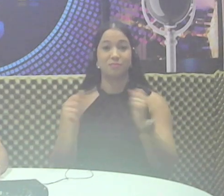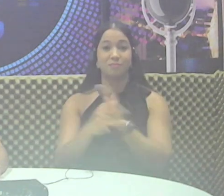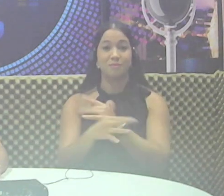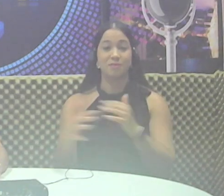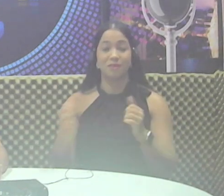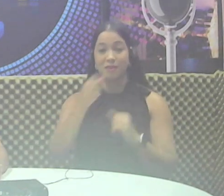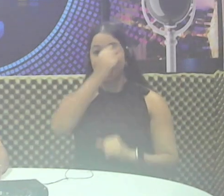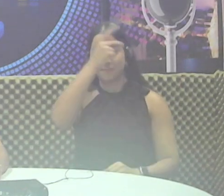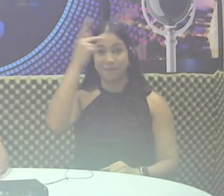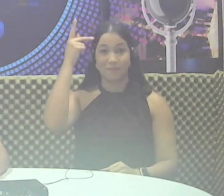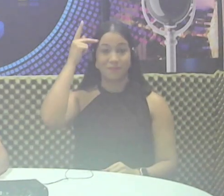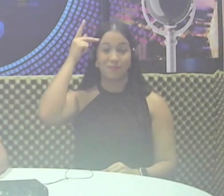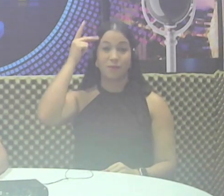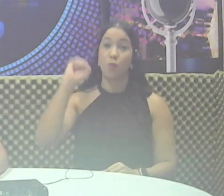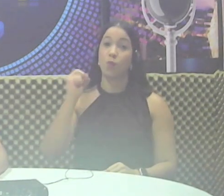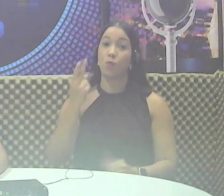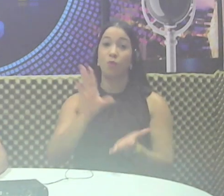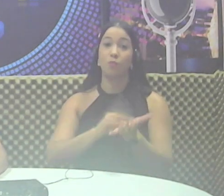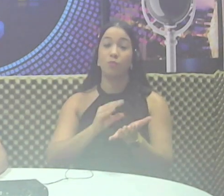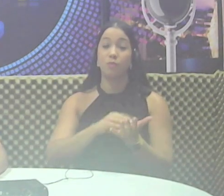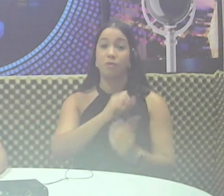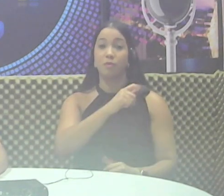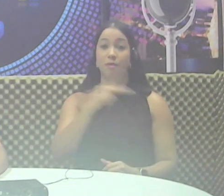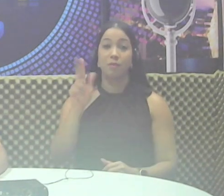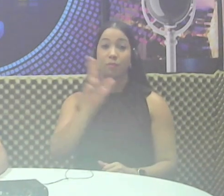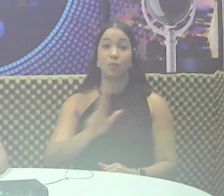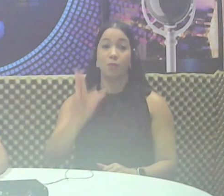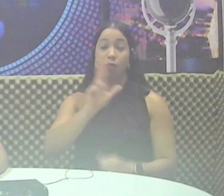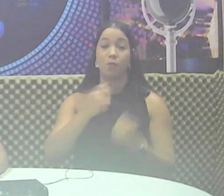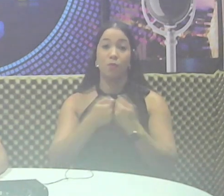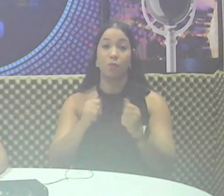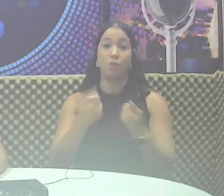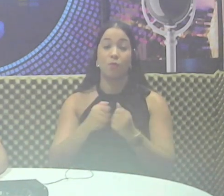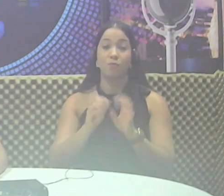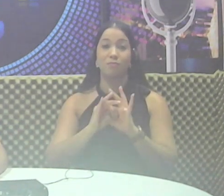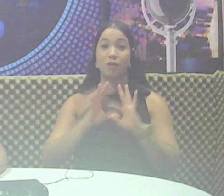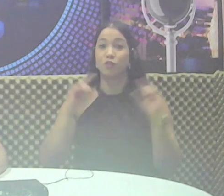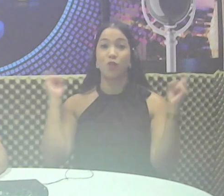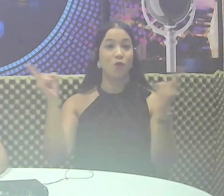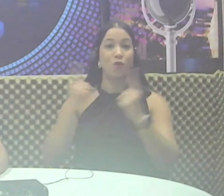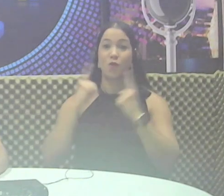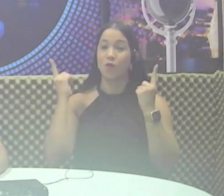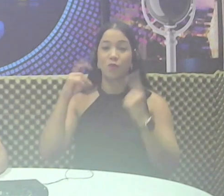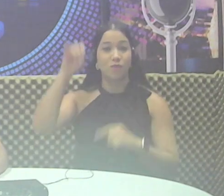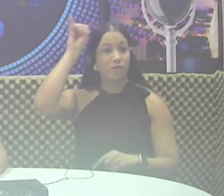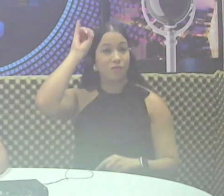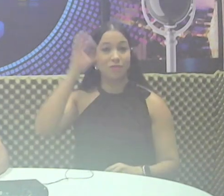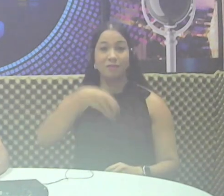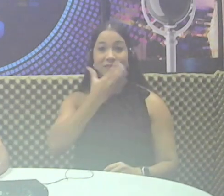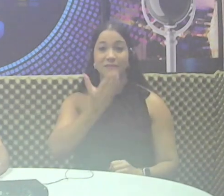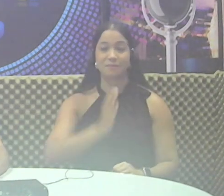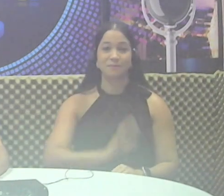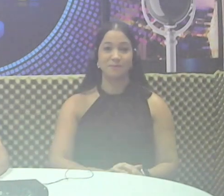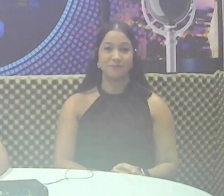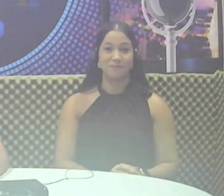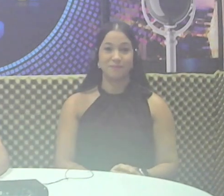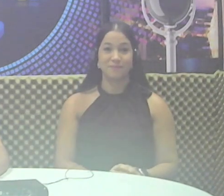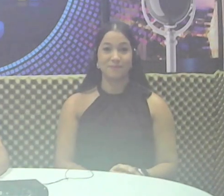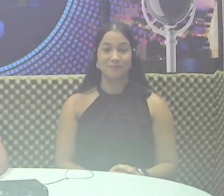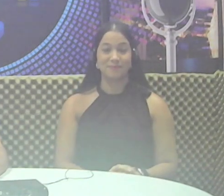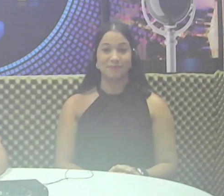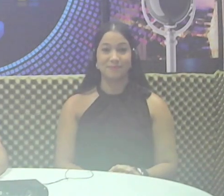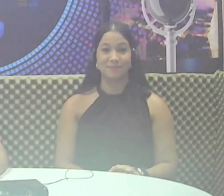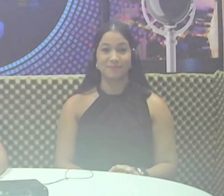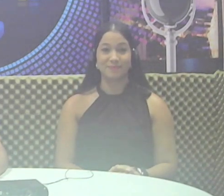da Prefeitura ou baixe o aplicativo UdiBus, disponível em todas as plataformas.